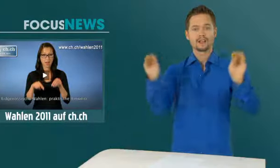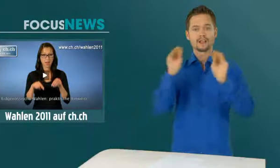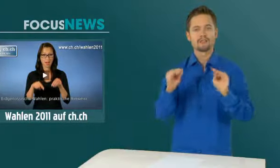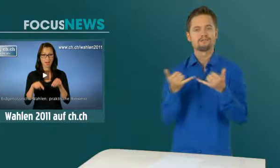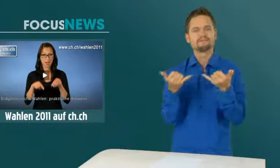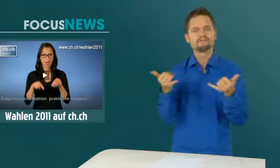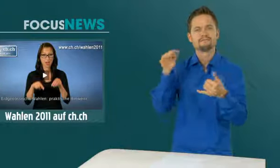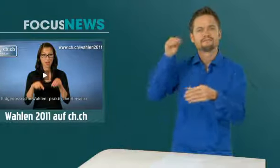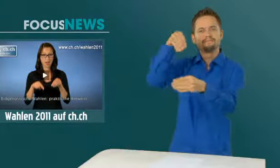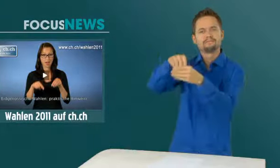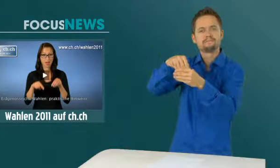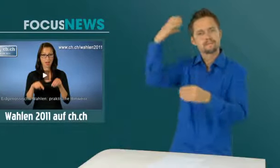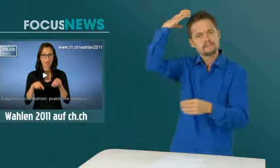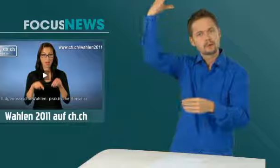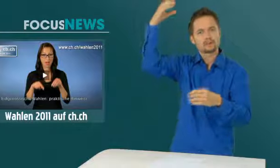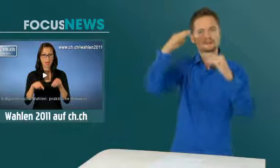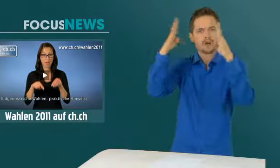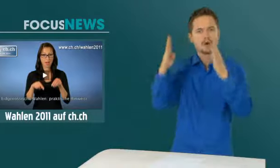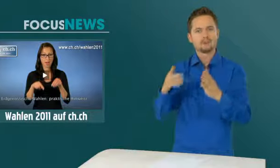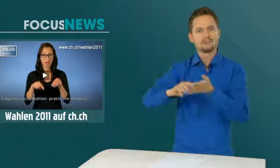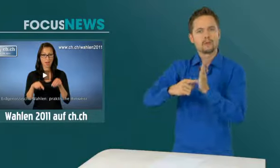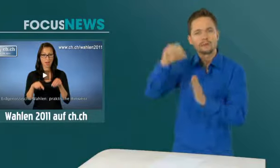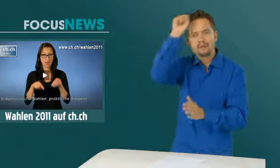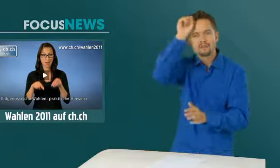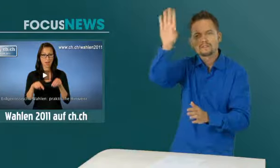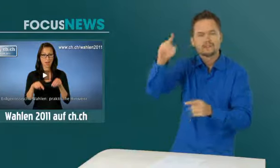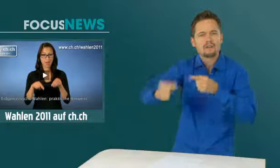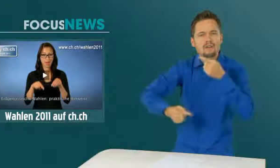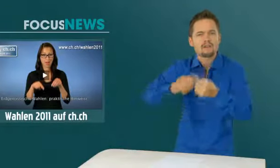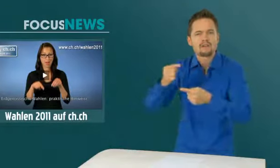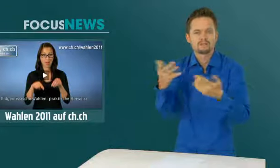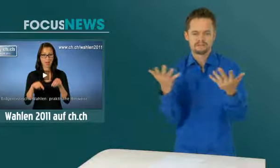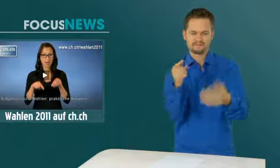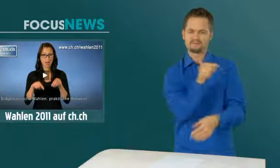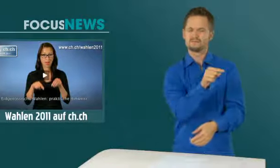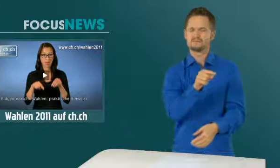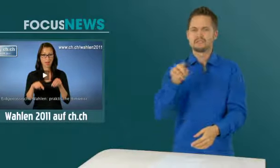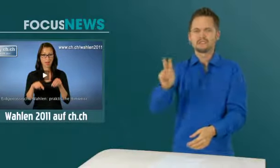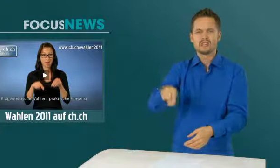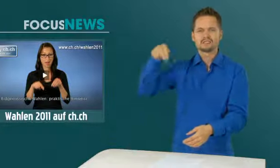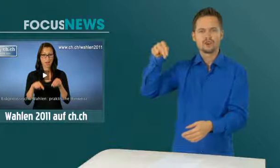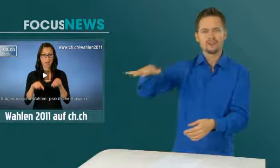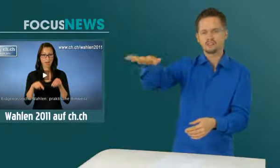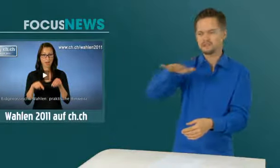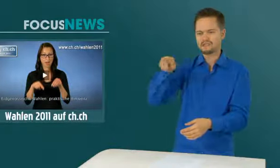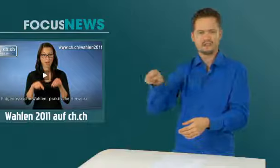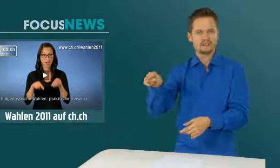im zweiten video werden die abläufe und die politischen aufgaben im bundeshaus erläutert um die